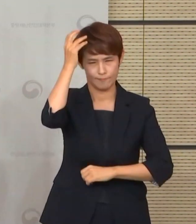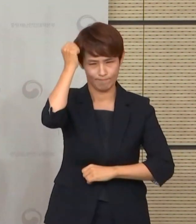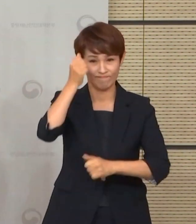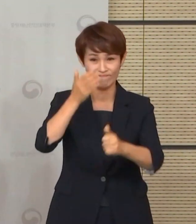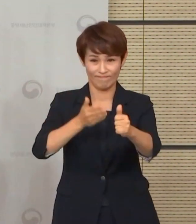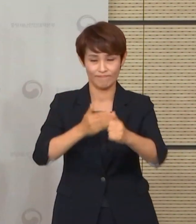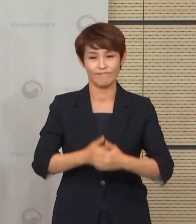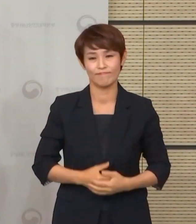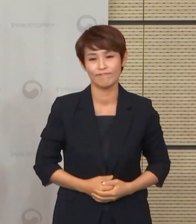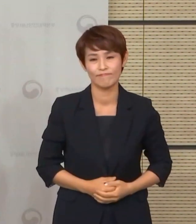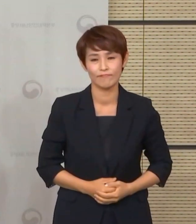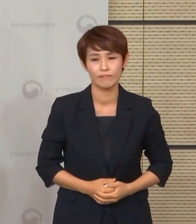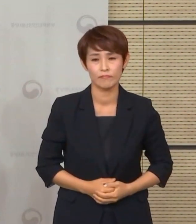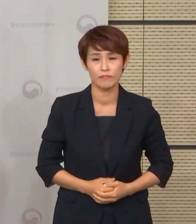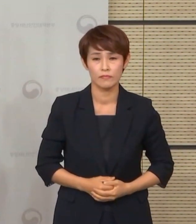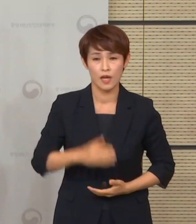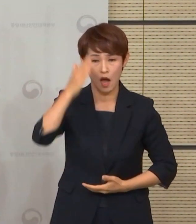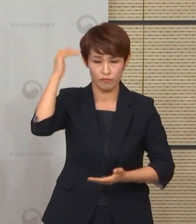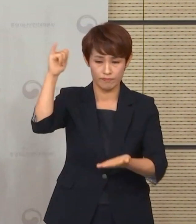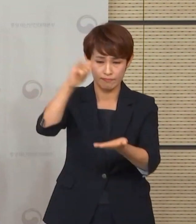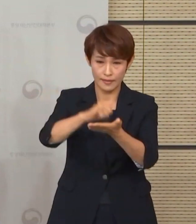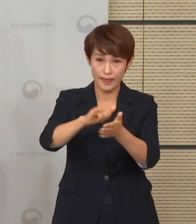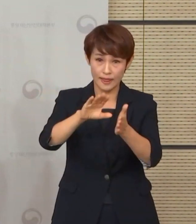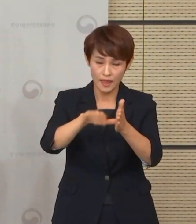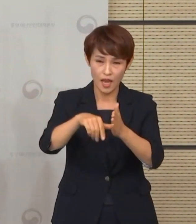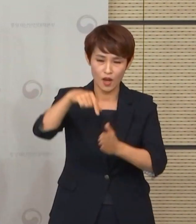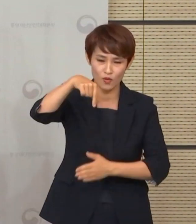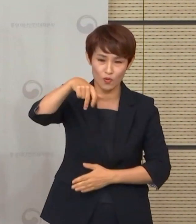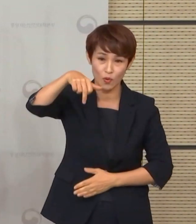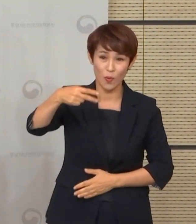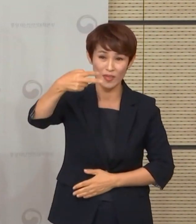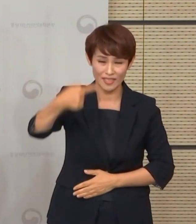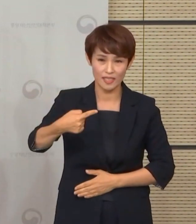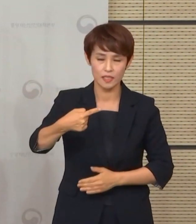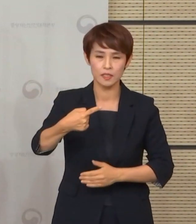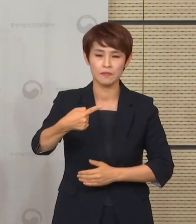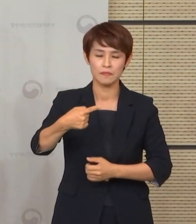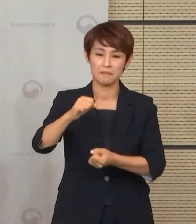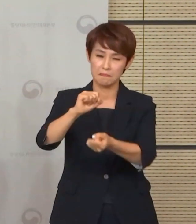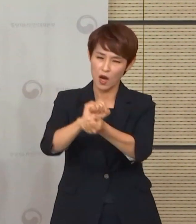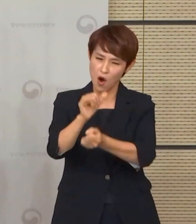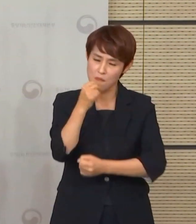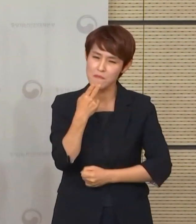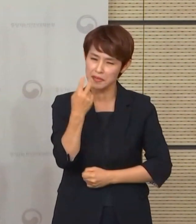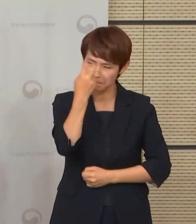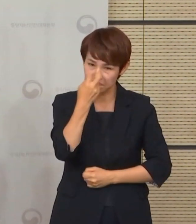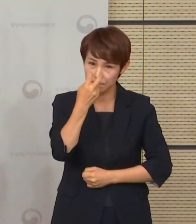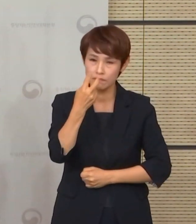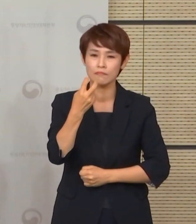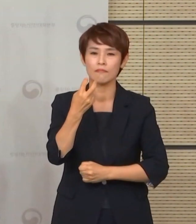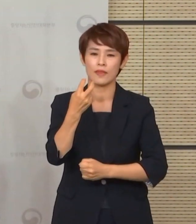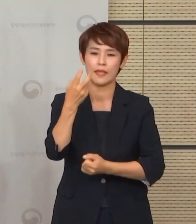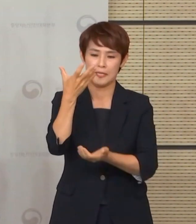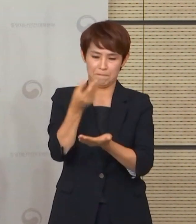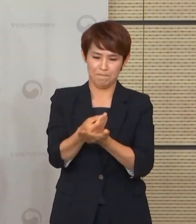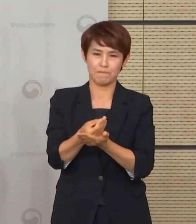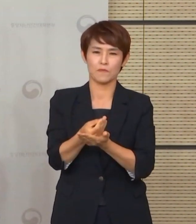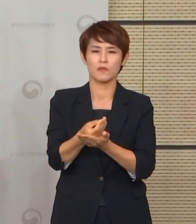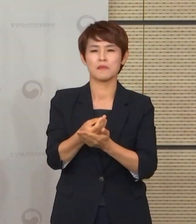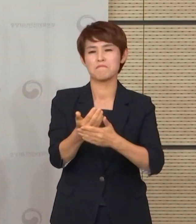바랍니다 또한 입국시 의 q 코드 검역 정보사 등 유격 시 스템은 기입을 사전에